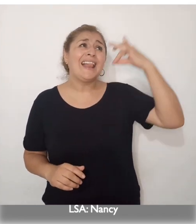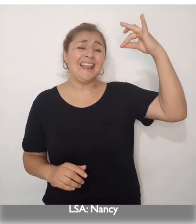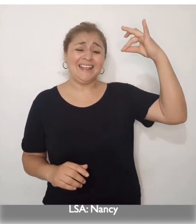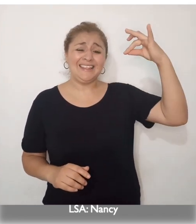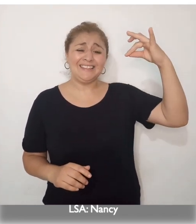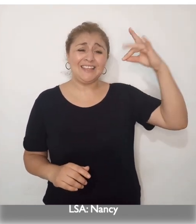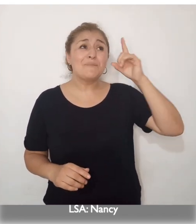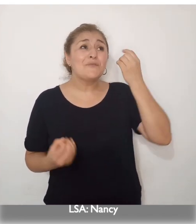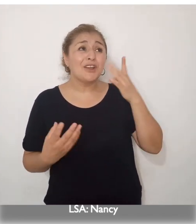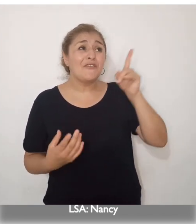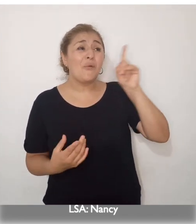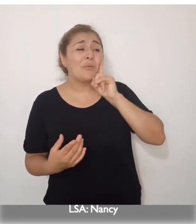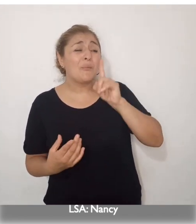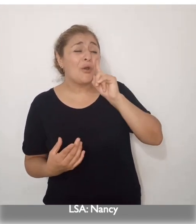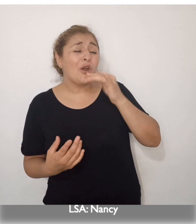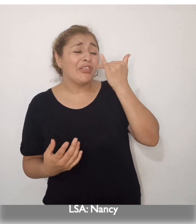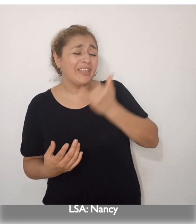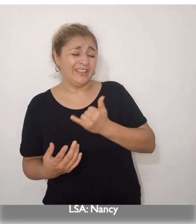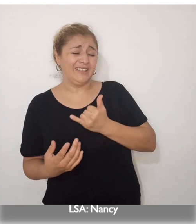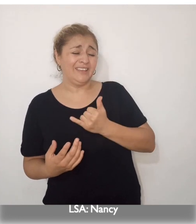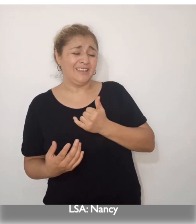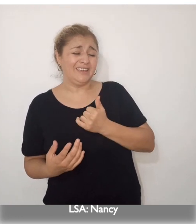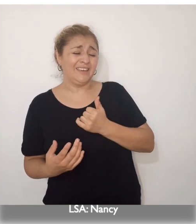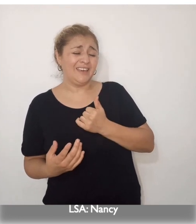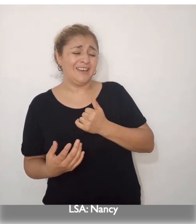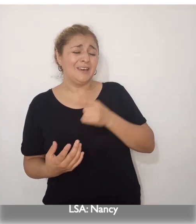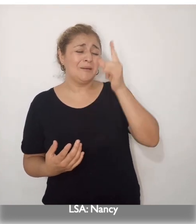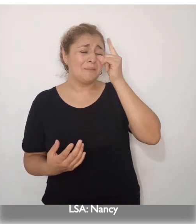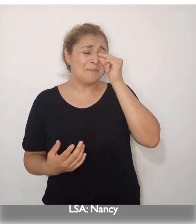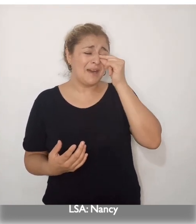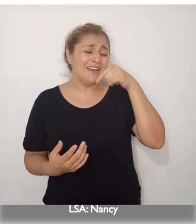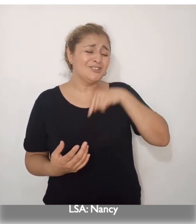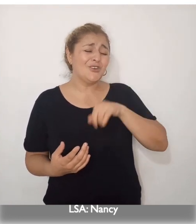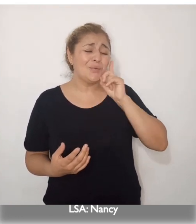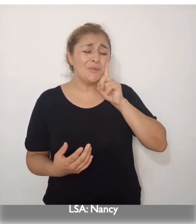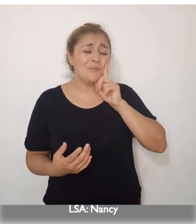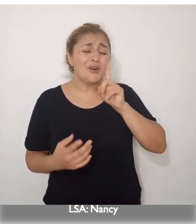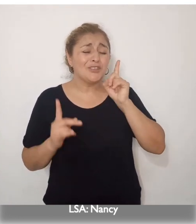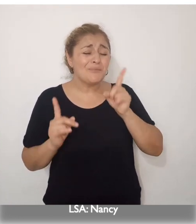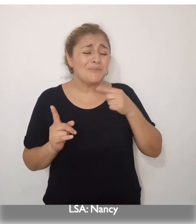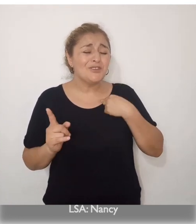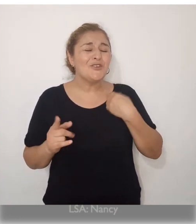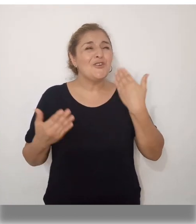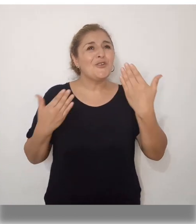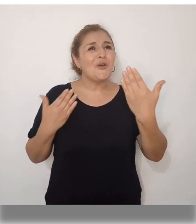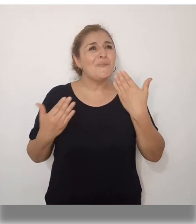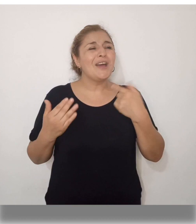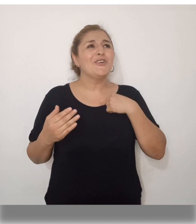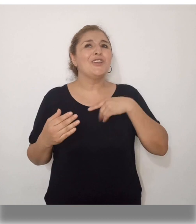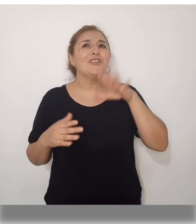ese propósito Papá yo lo comparo con hacer dulce